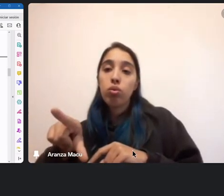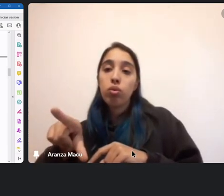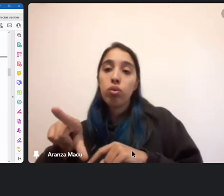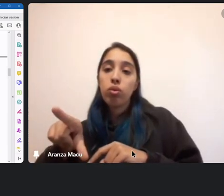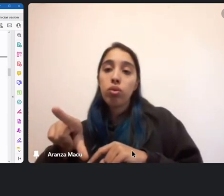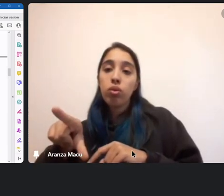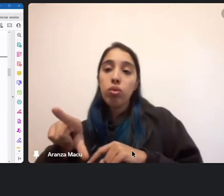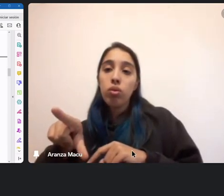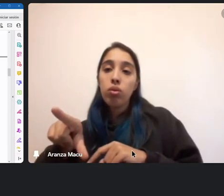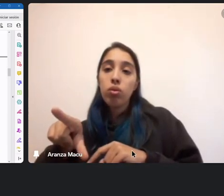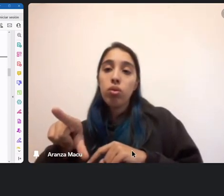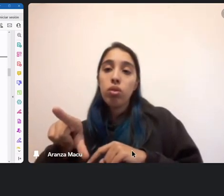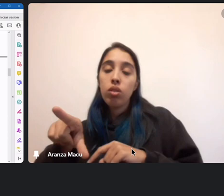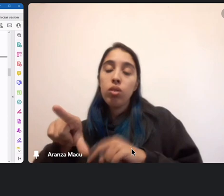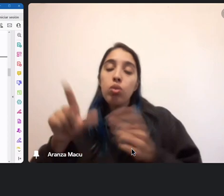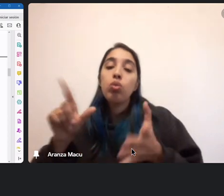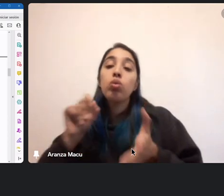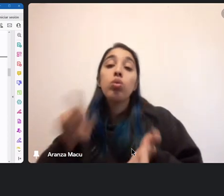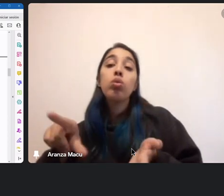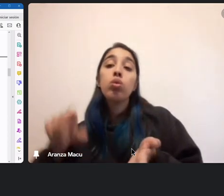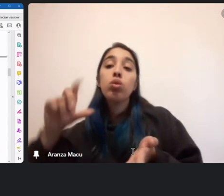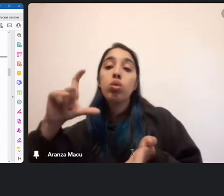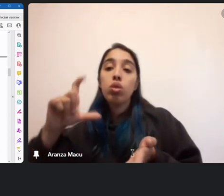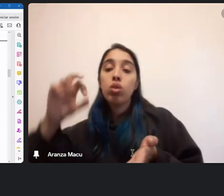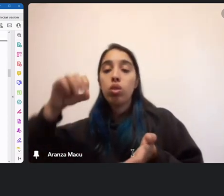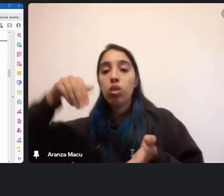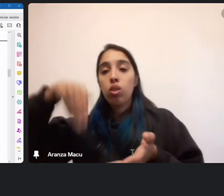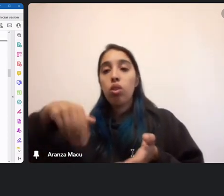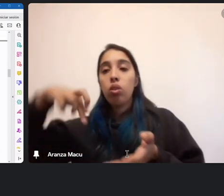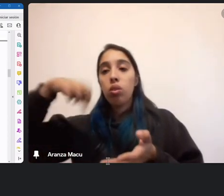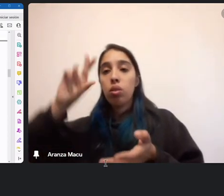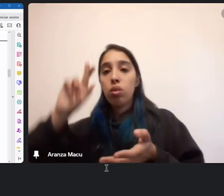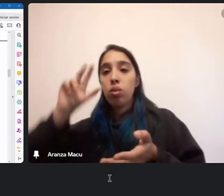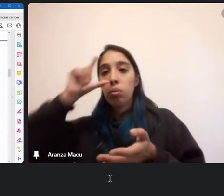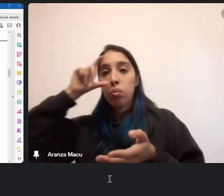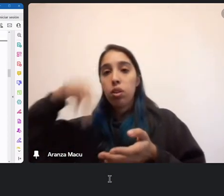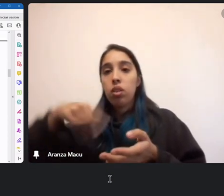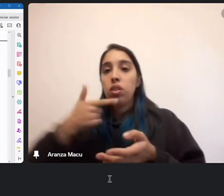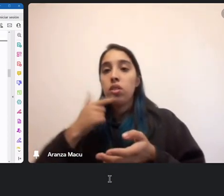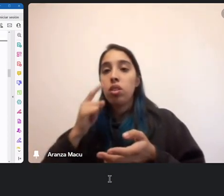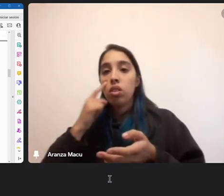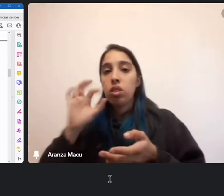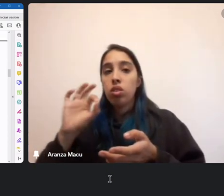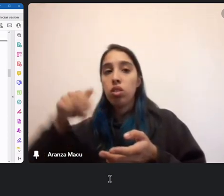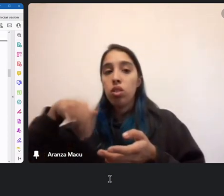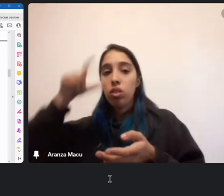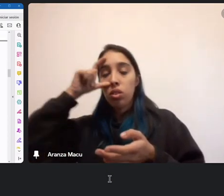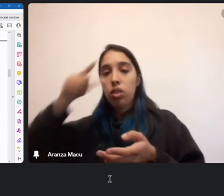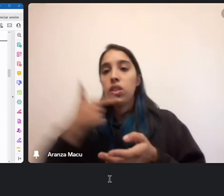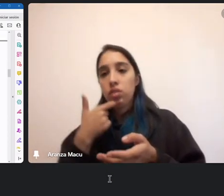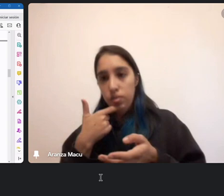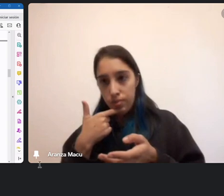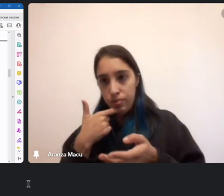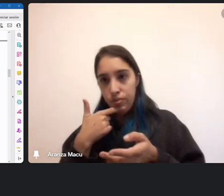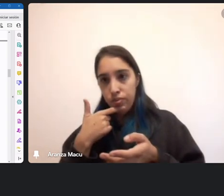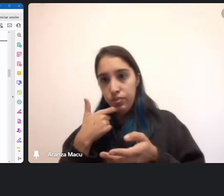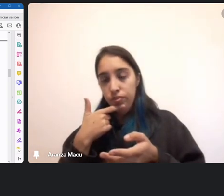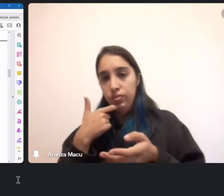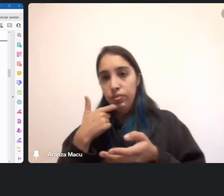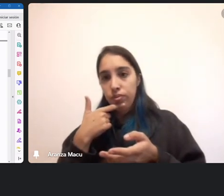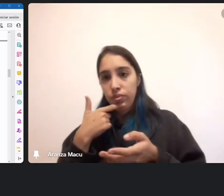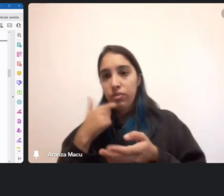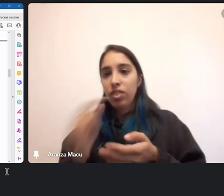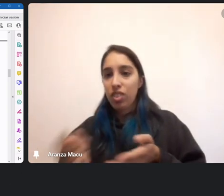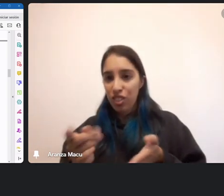Comprensiones. Sus comprensiones, su entendimiento, su comprensión, ¿sí? Sus conocimientos, ¿sí? Entonces le agregamos ahí el